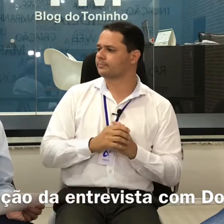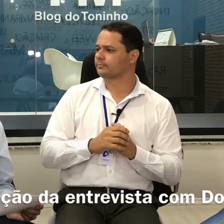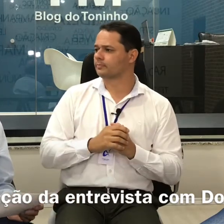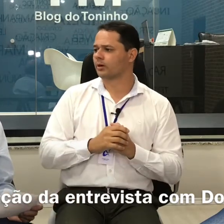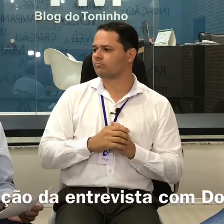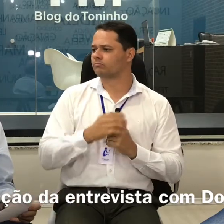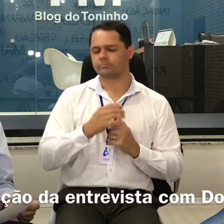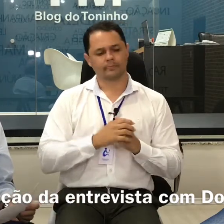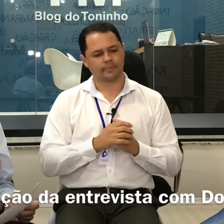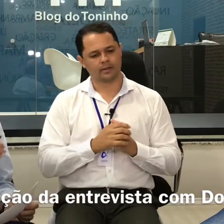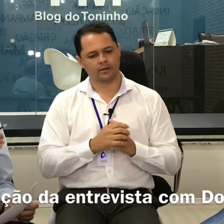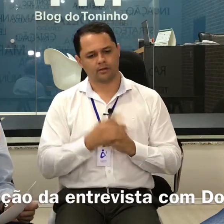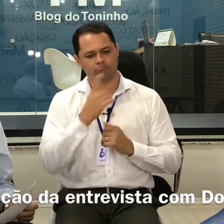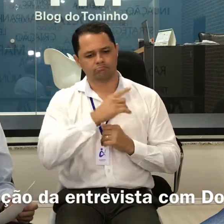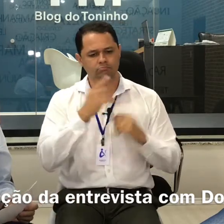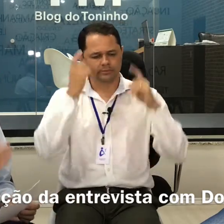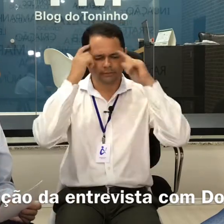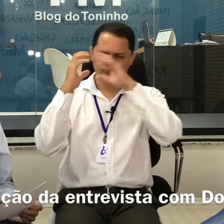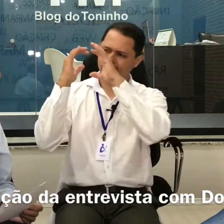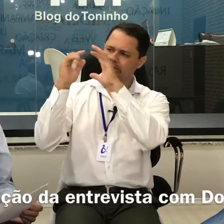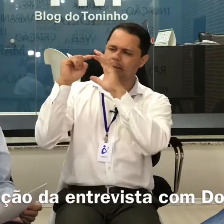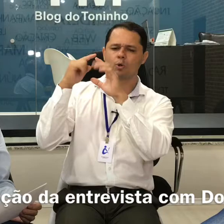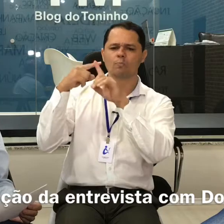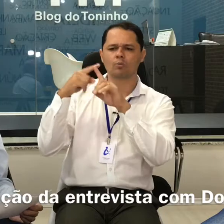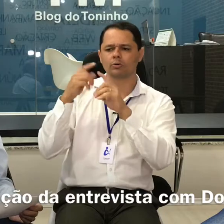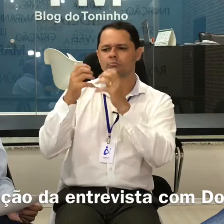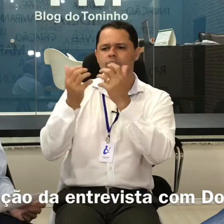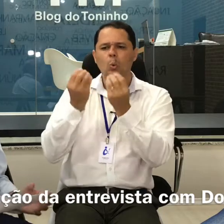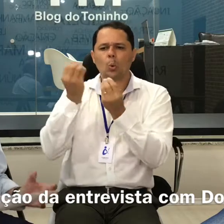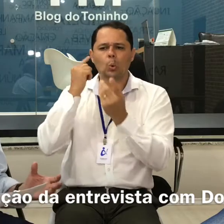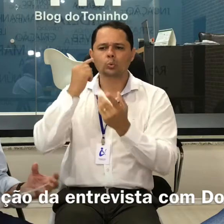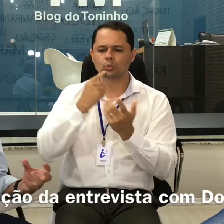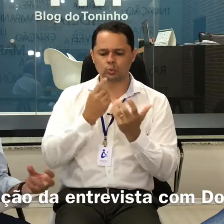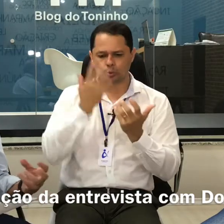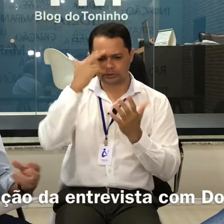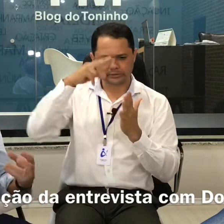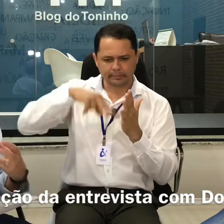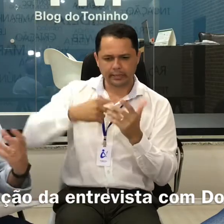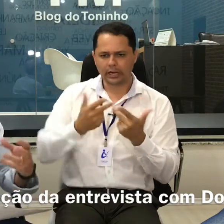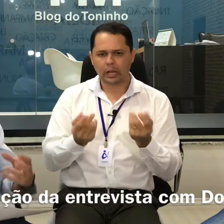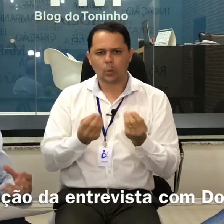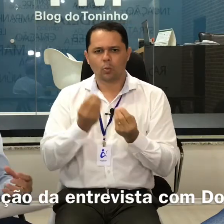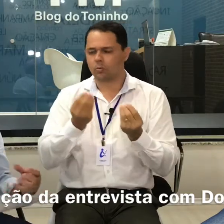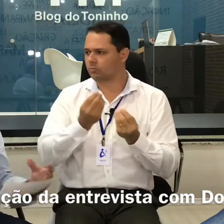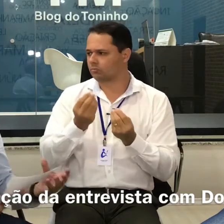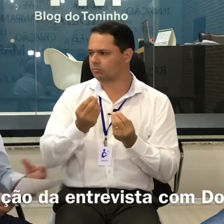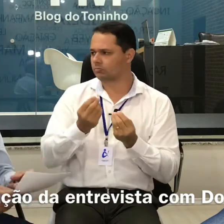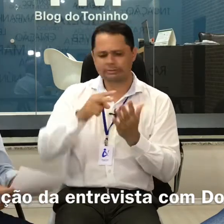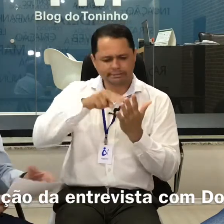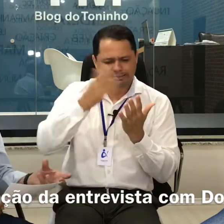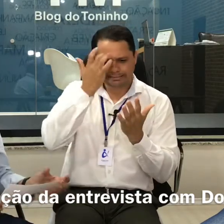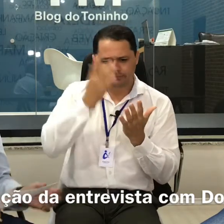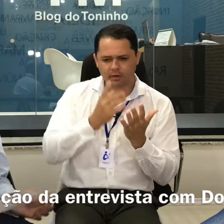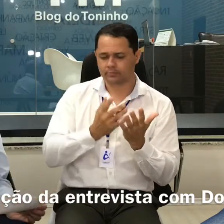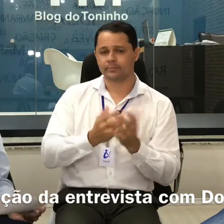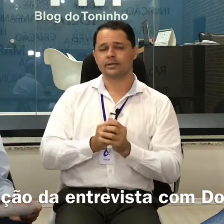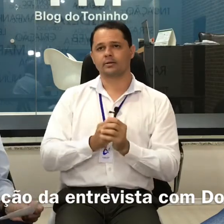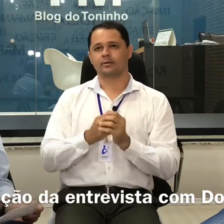da neurolinguística, né? O surdo, ele consegue ler? Consegue ter